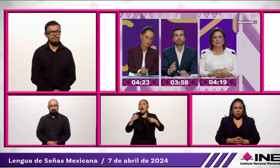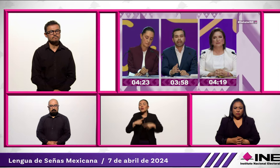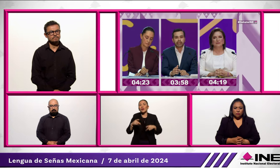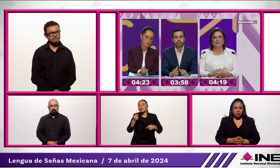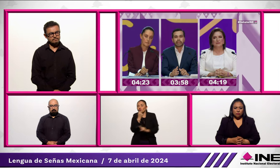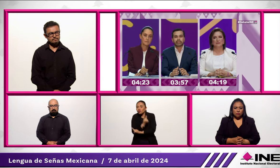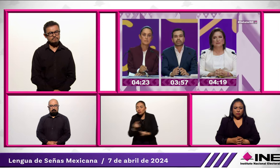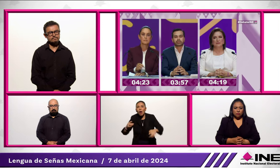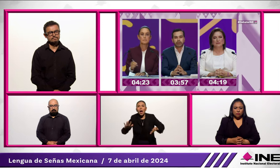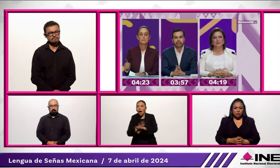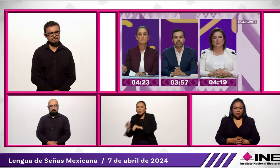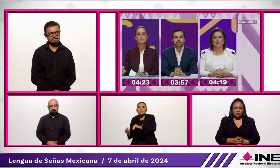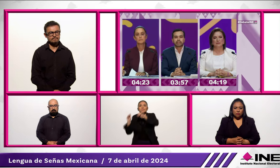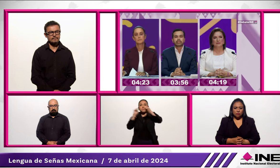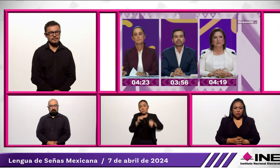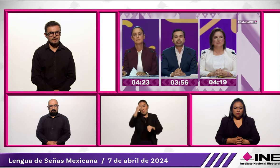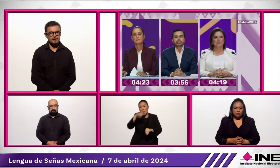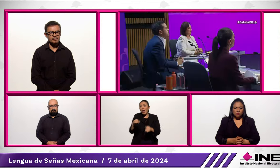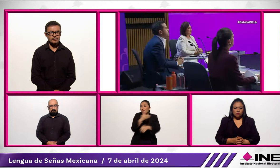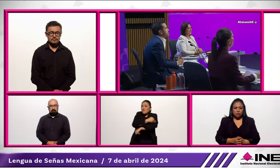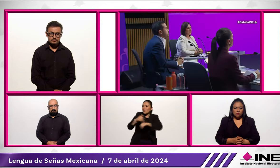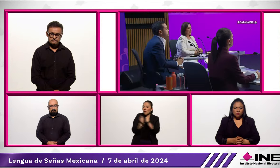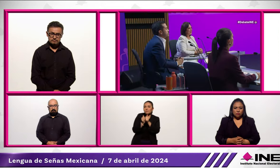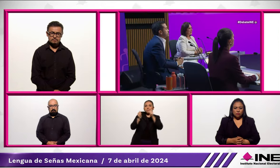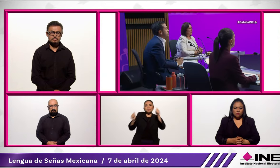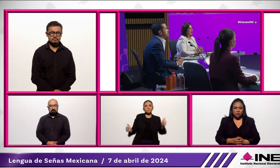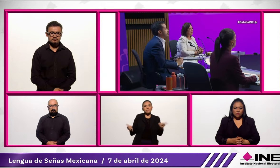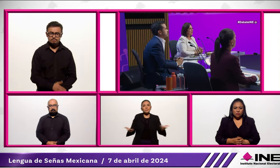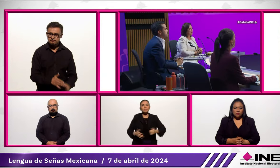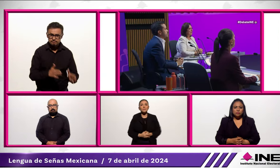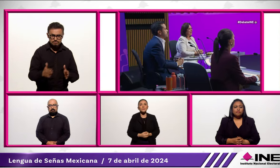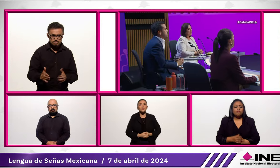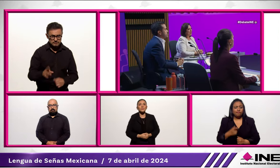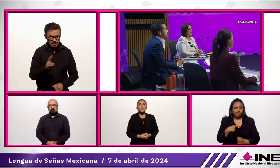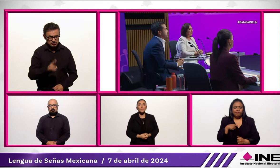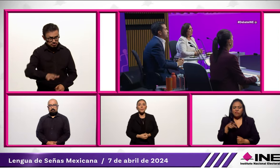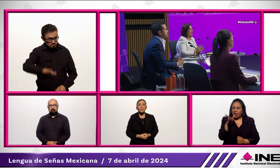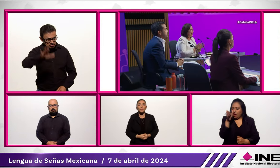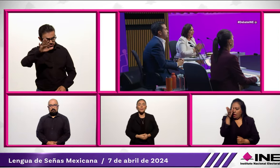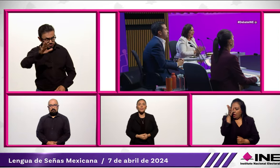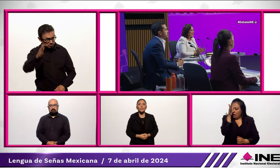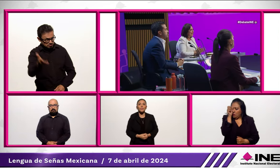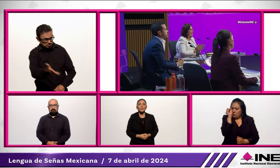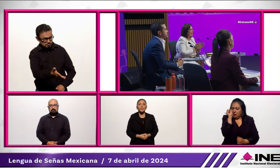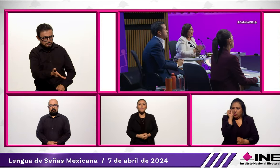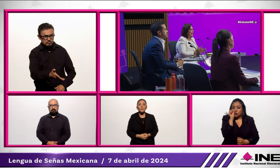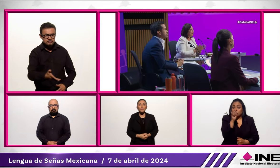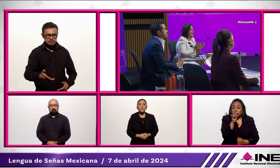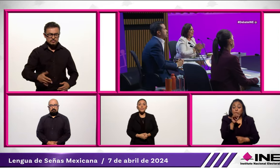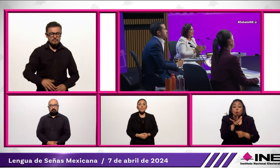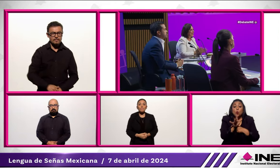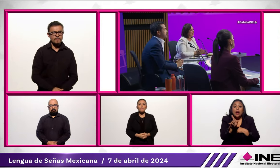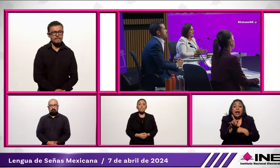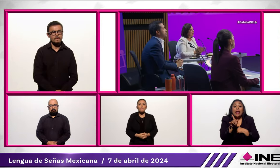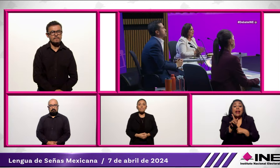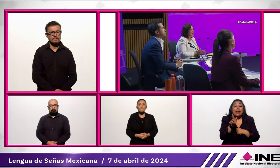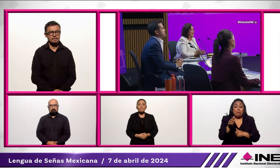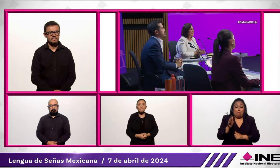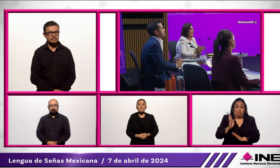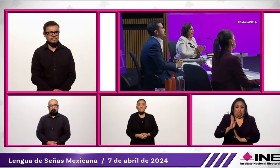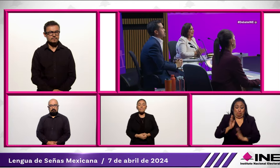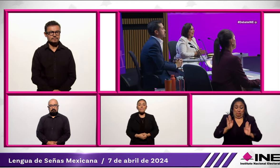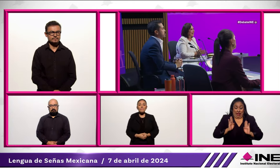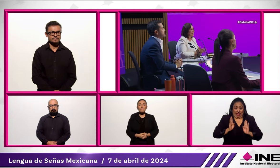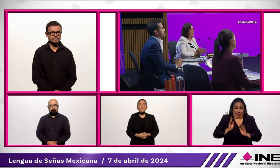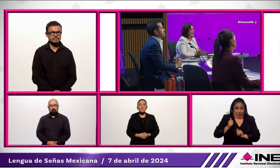separando trágicamente de sus familias. Candidata Xochitl Gálvez pidió la palabra. Estoy absolutamente de acuerdo en quitar la militarización del